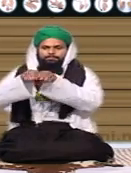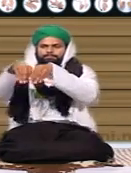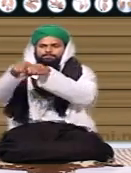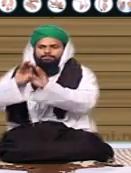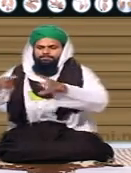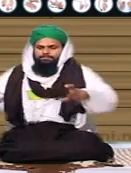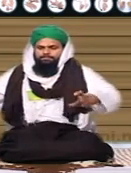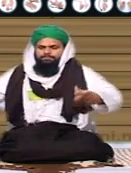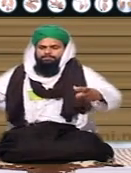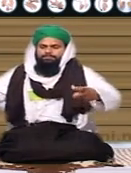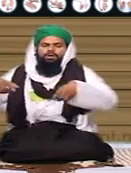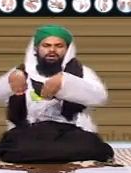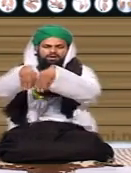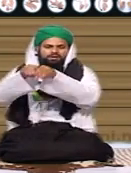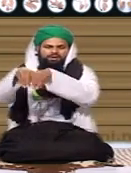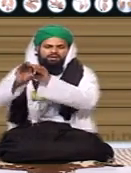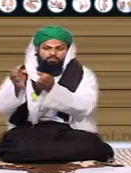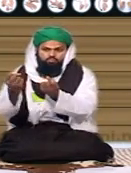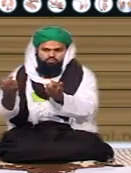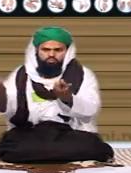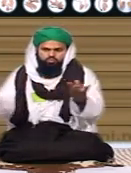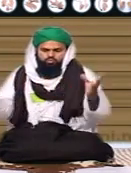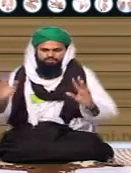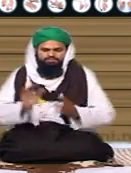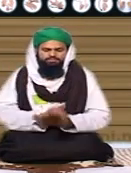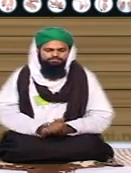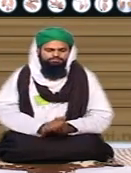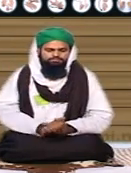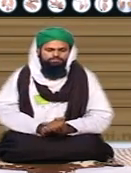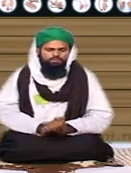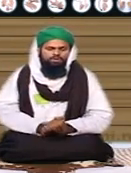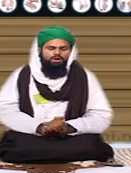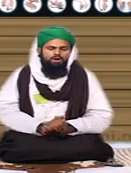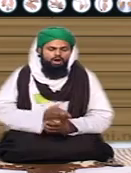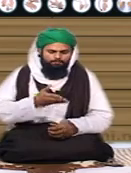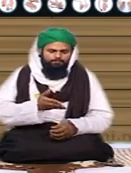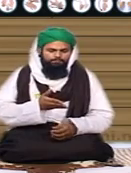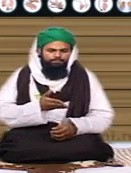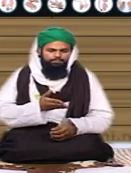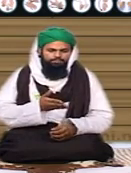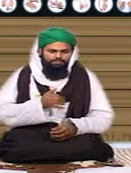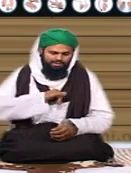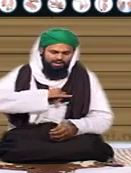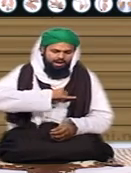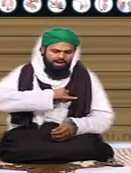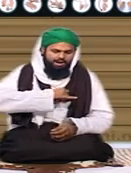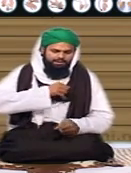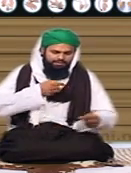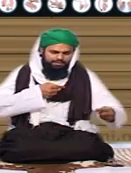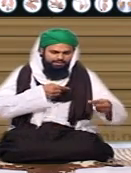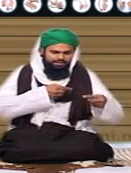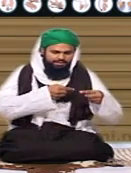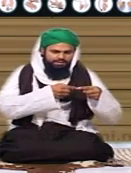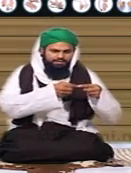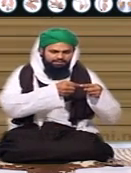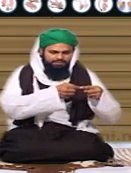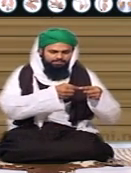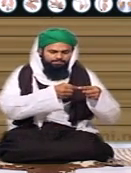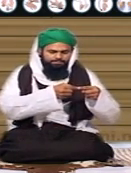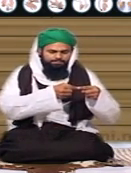کے کنارے پر مردوں کا لشکر پڑاؤ کیے پڑا ہے، گرفتاری کا وارنٹ جاری ہے کہ عنقریب یہ ہمارے پاس